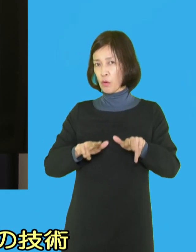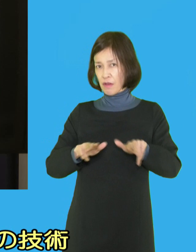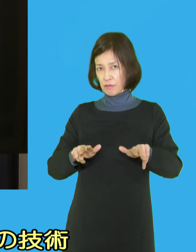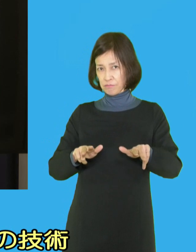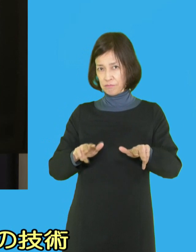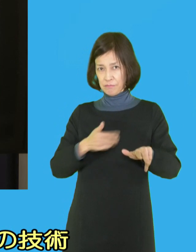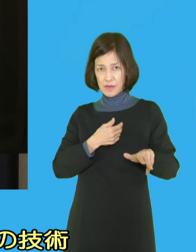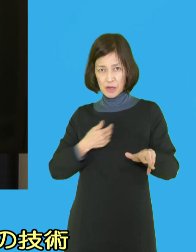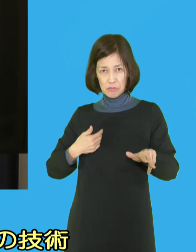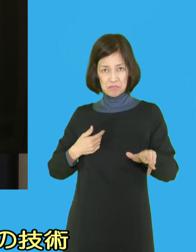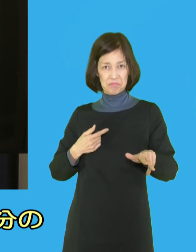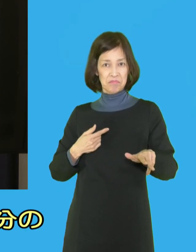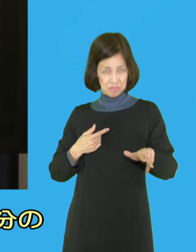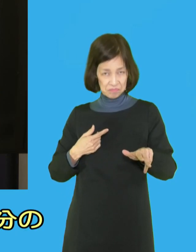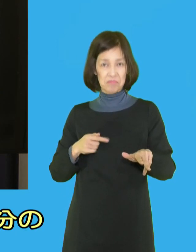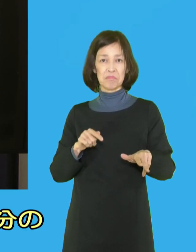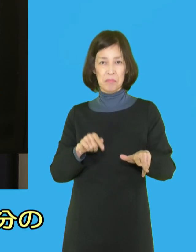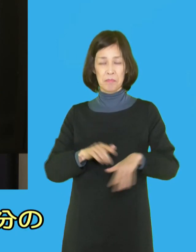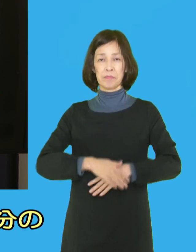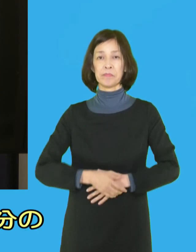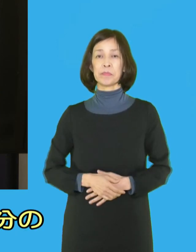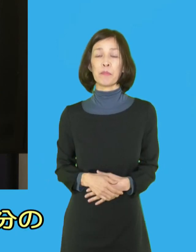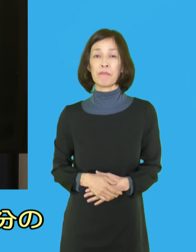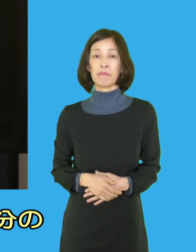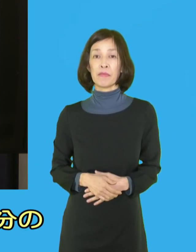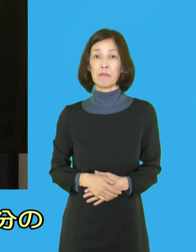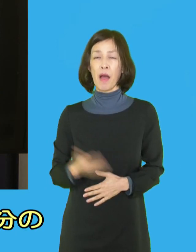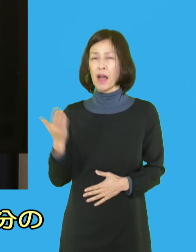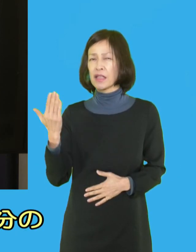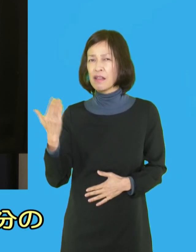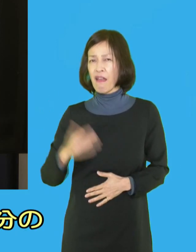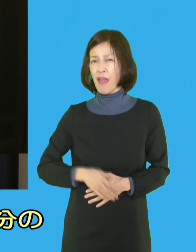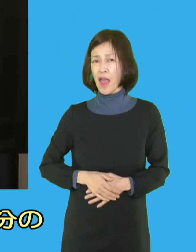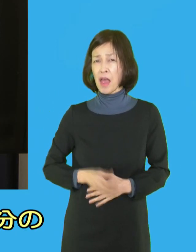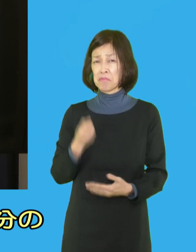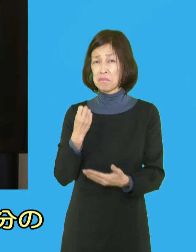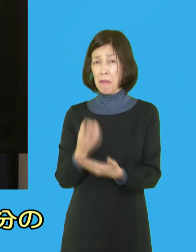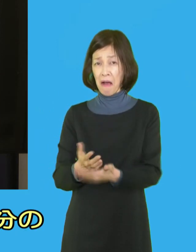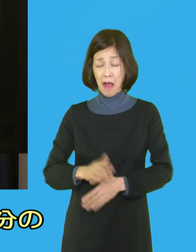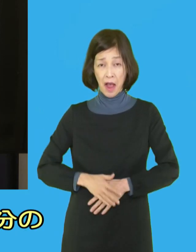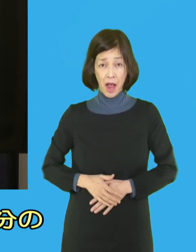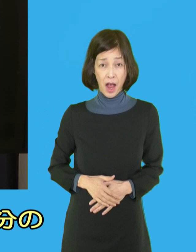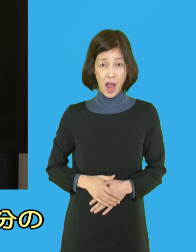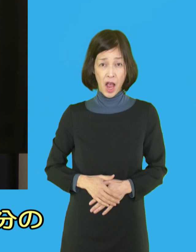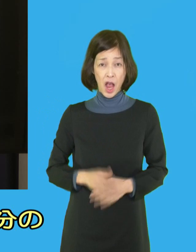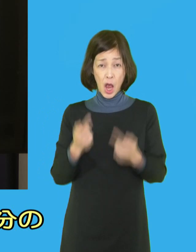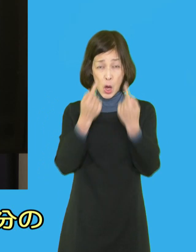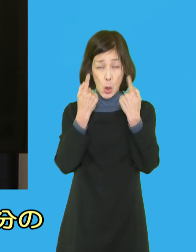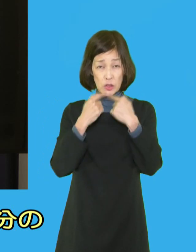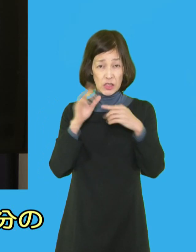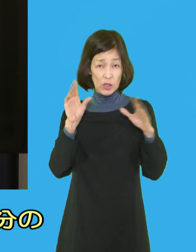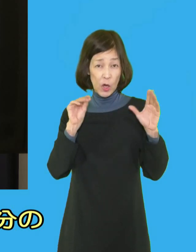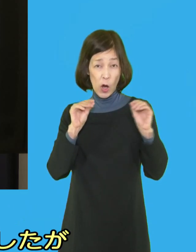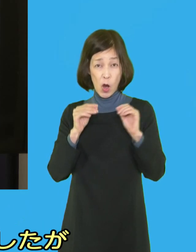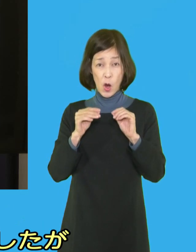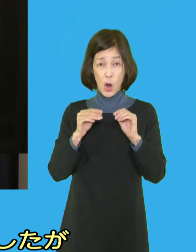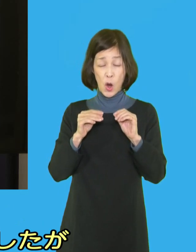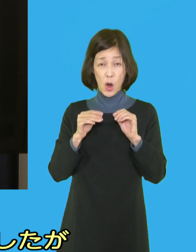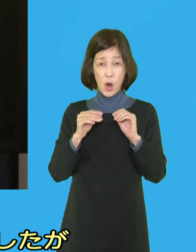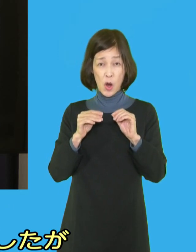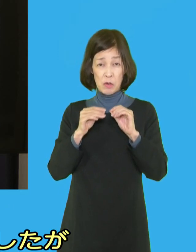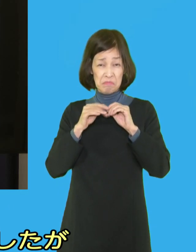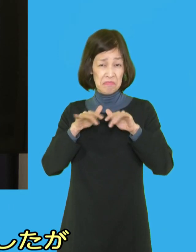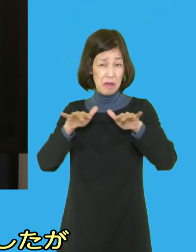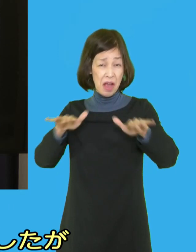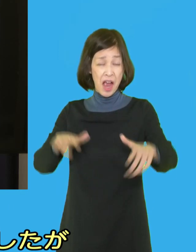できるための技術、そして、まあ、以前、68万人分の情報流出という、まあ、大き